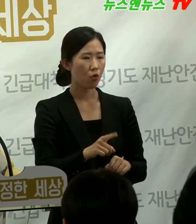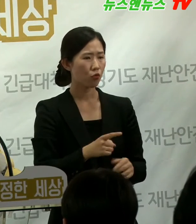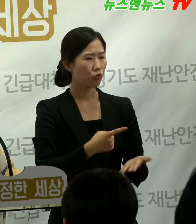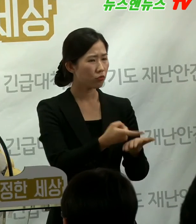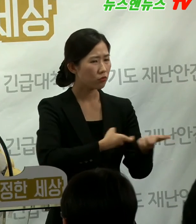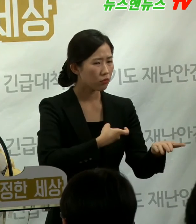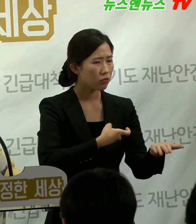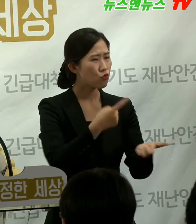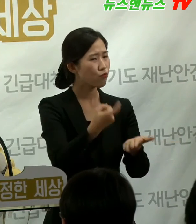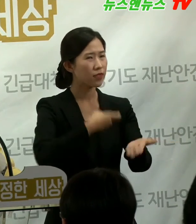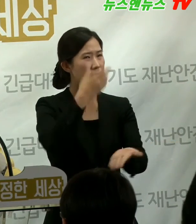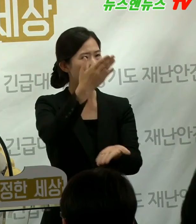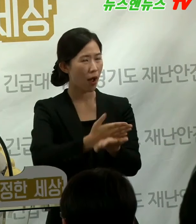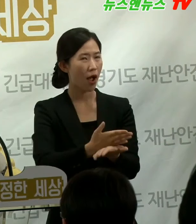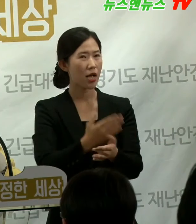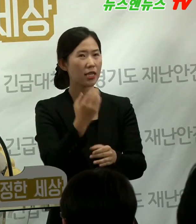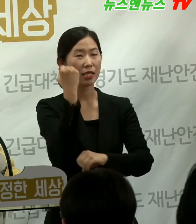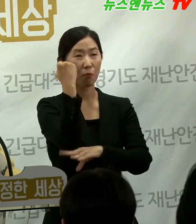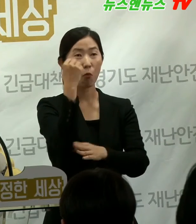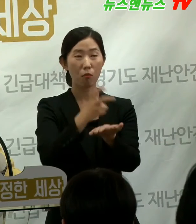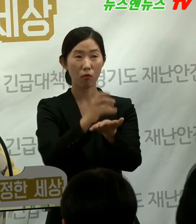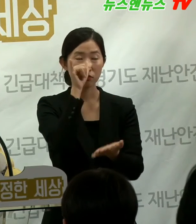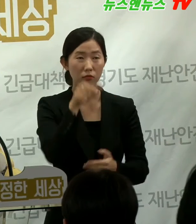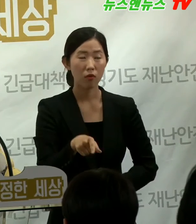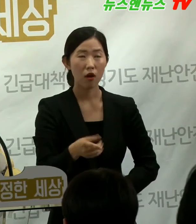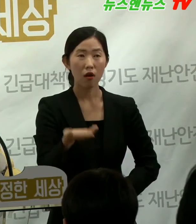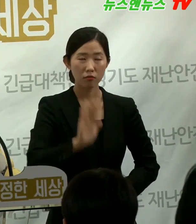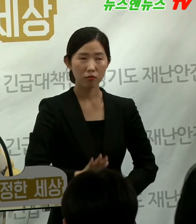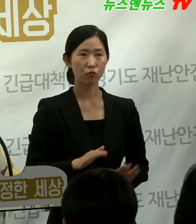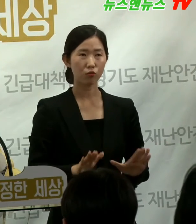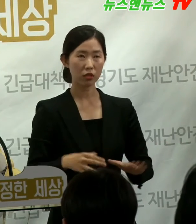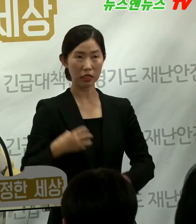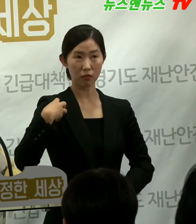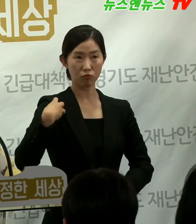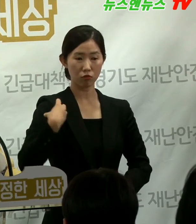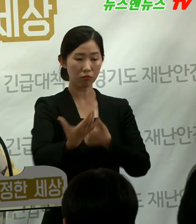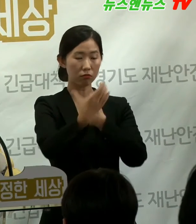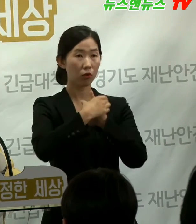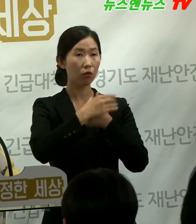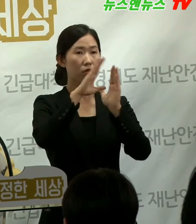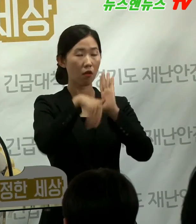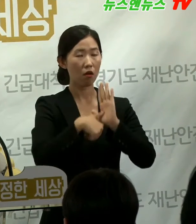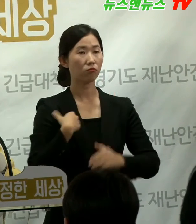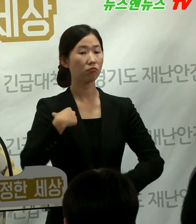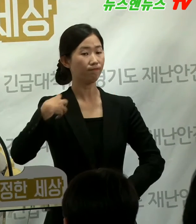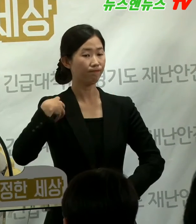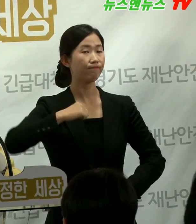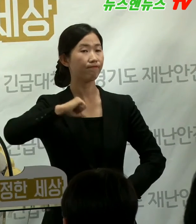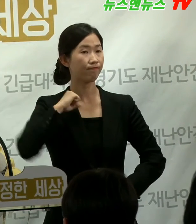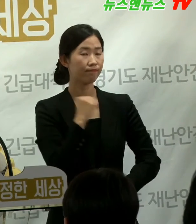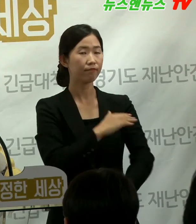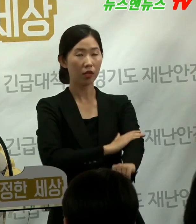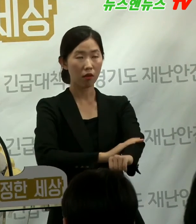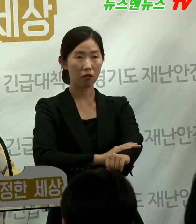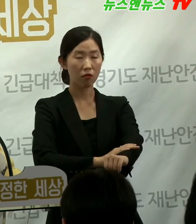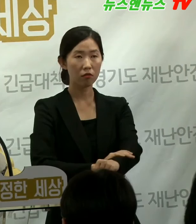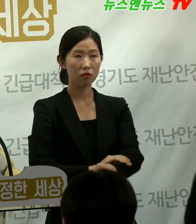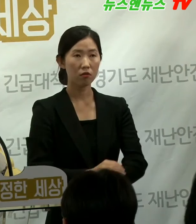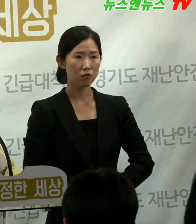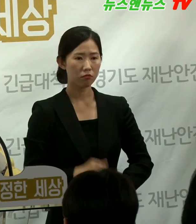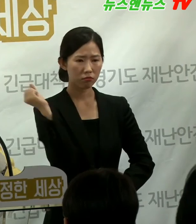지켜보진 않습니다. 그 의무가 부여될 때 우리 국민들은 그 의무를 웬만하면 지킵니다. 지키지 않는 것을